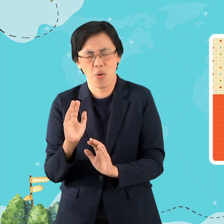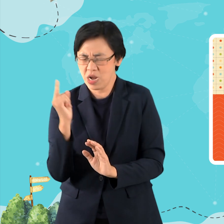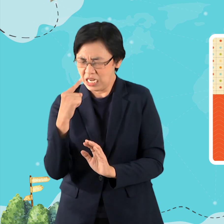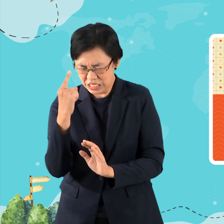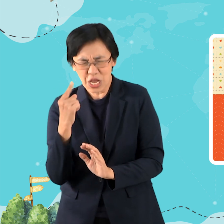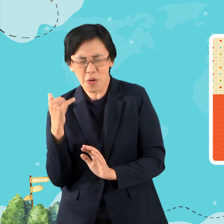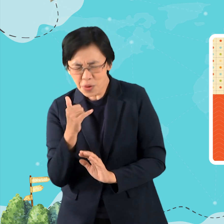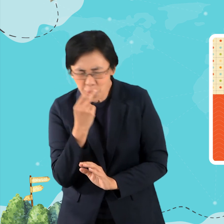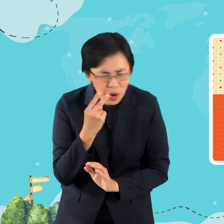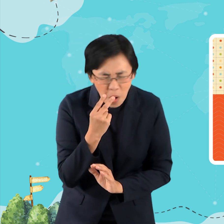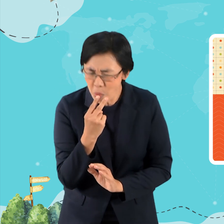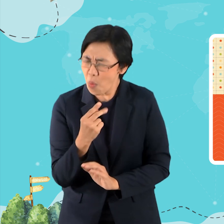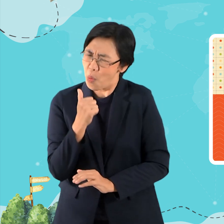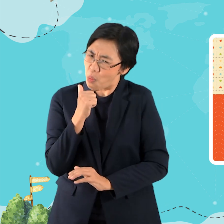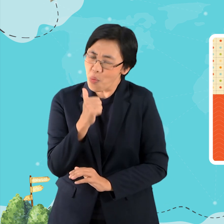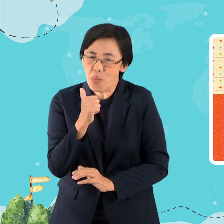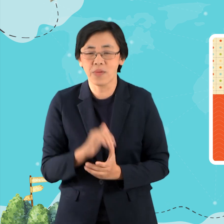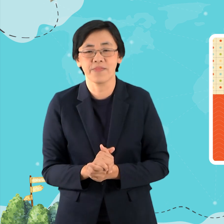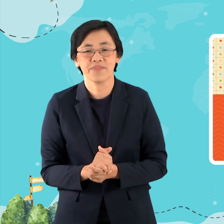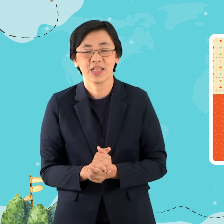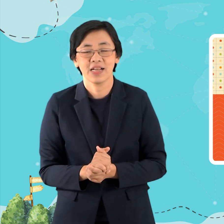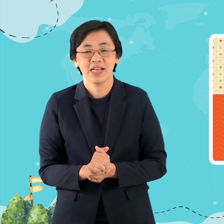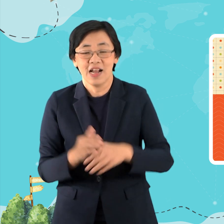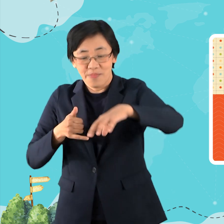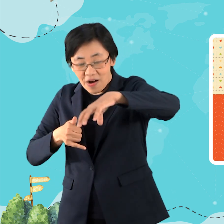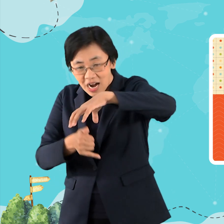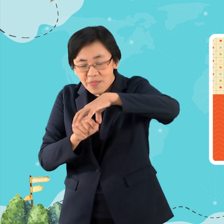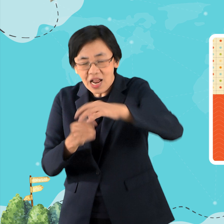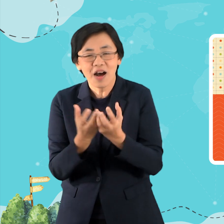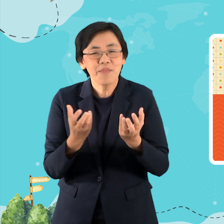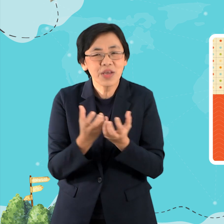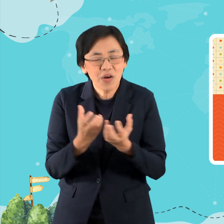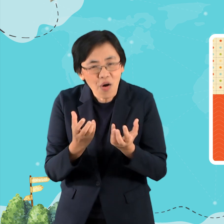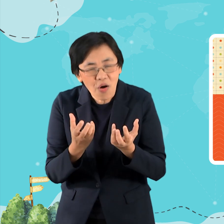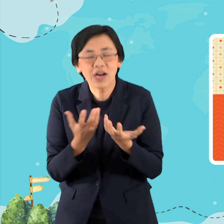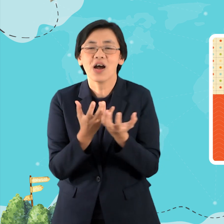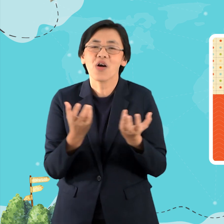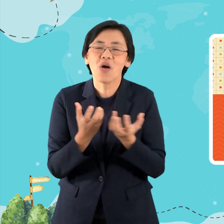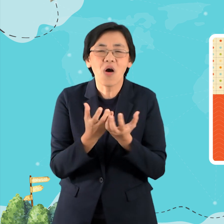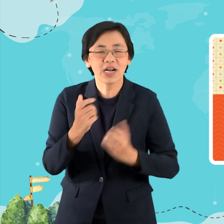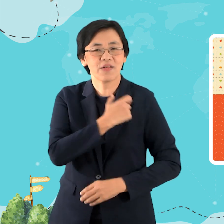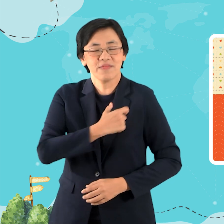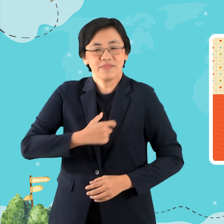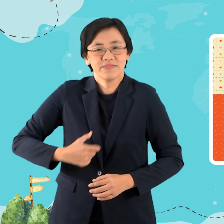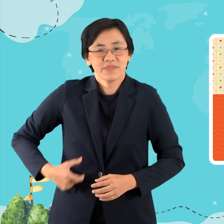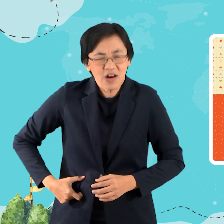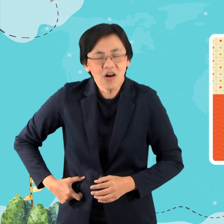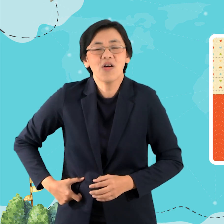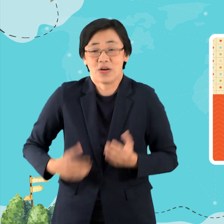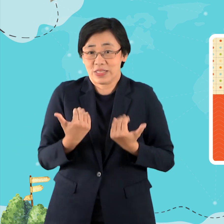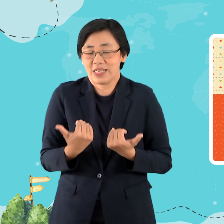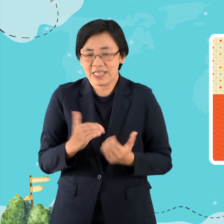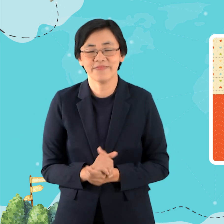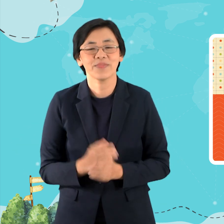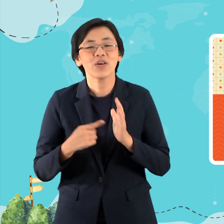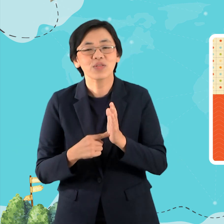ดภายในนะจ๊ะเขาก็จะรวบรวมของใช้ของสุนทรองค์ขององค์สุลต่านองค์ปัจจุบันเช่น